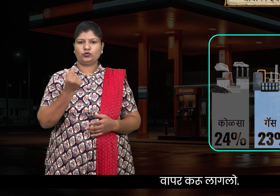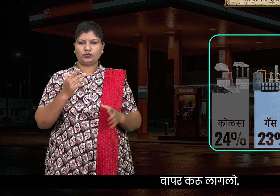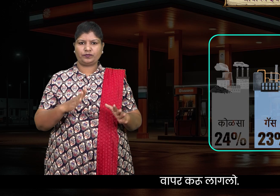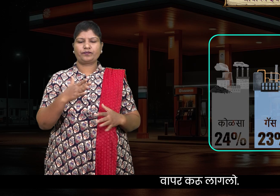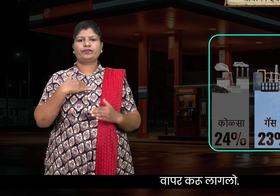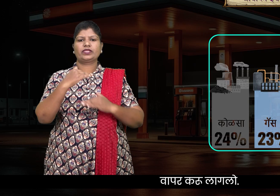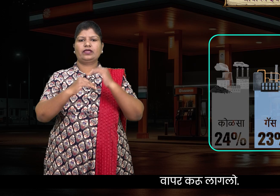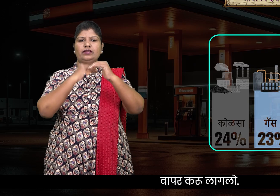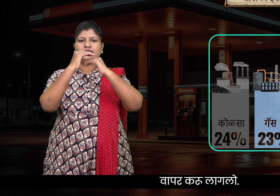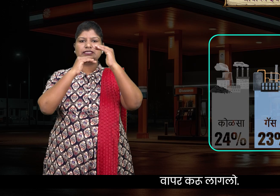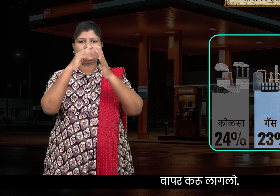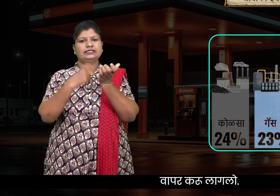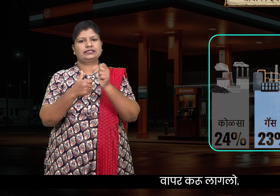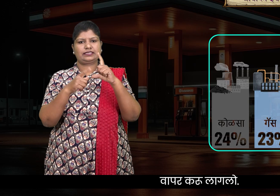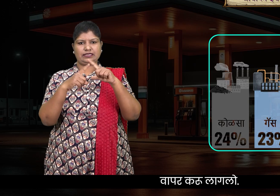लागलो.